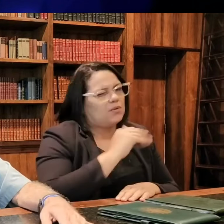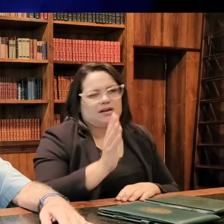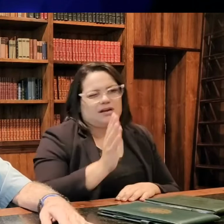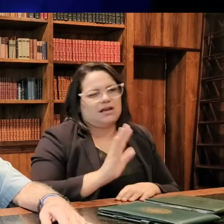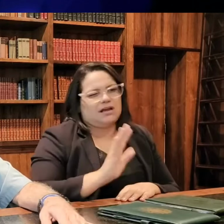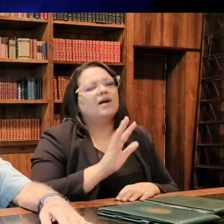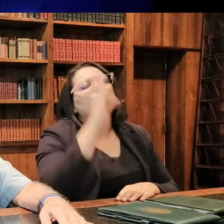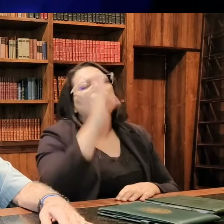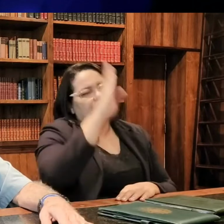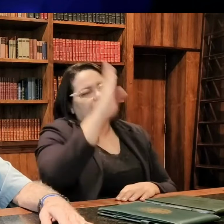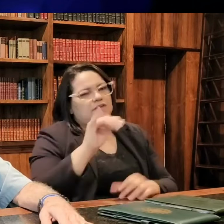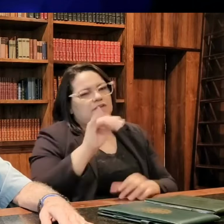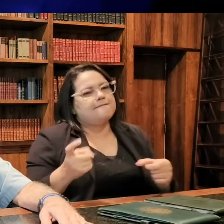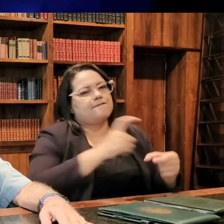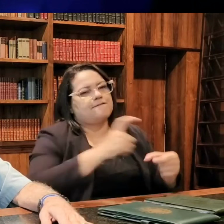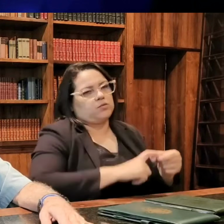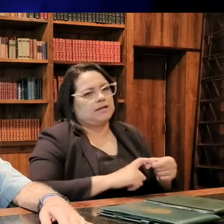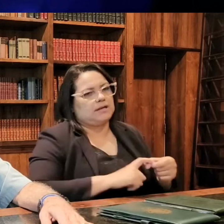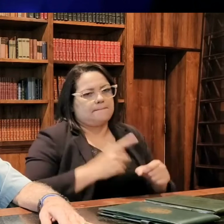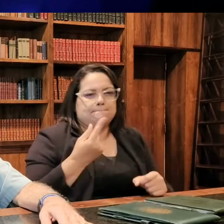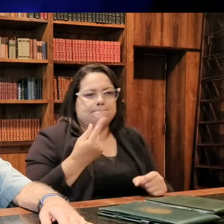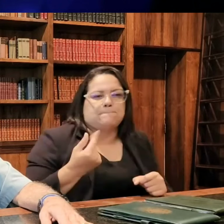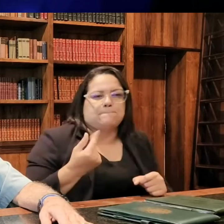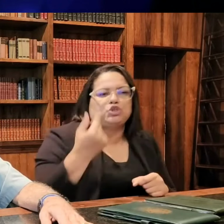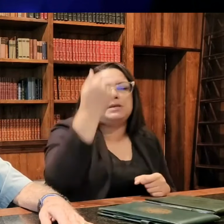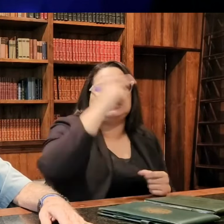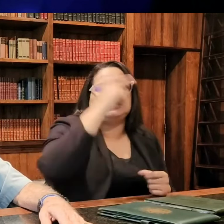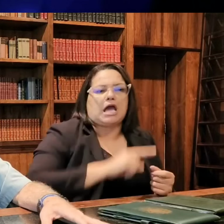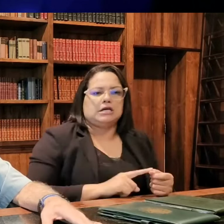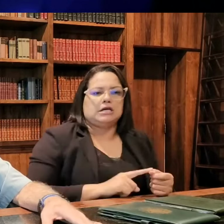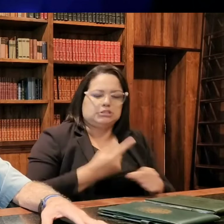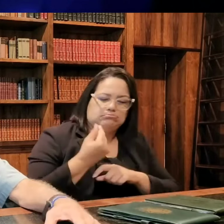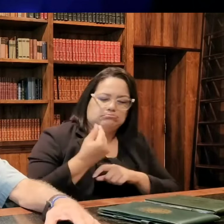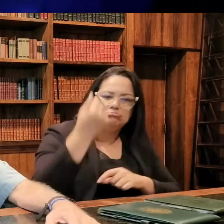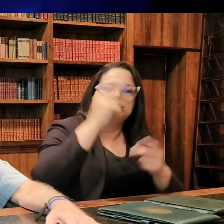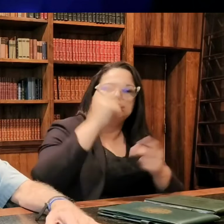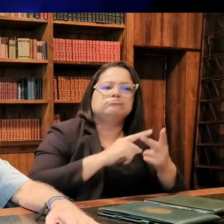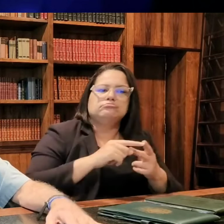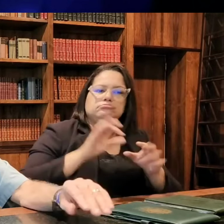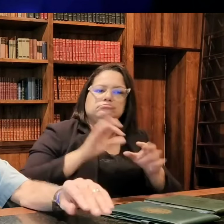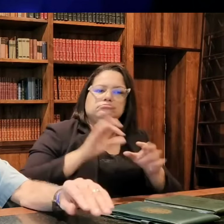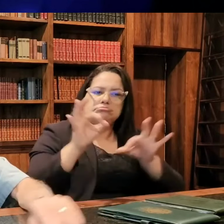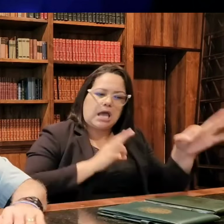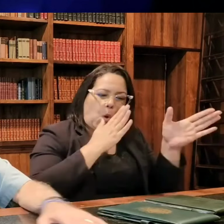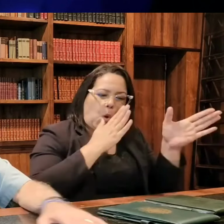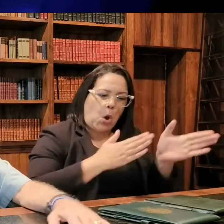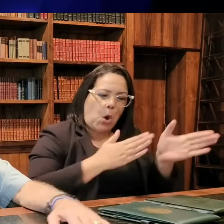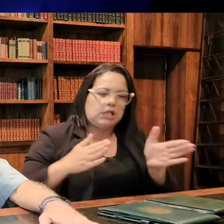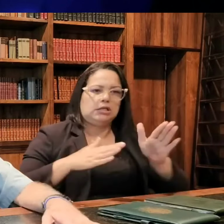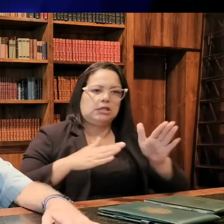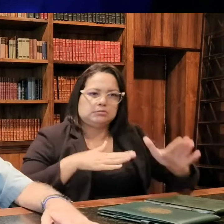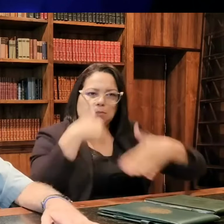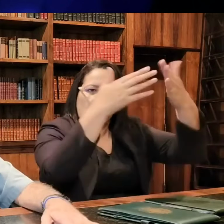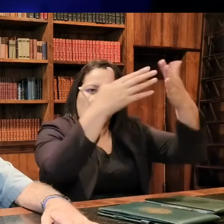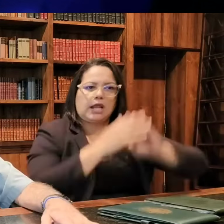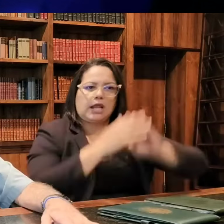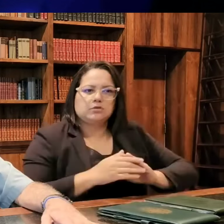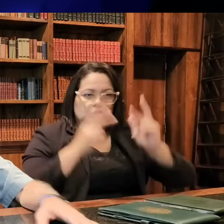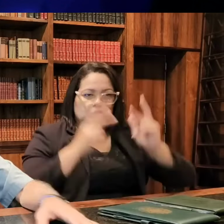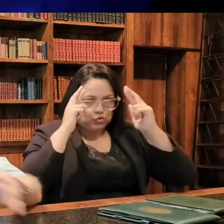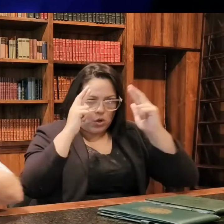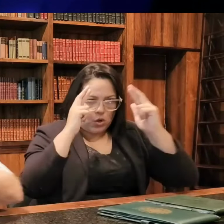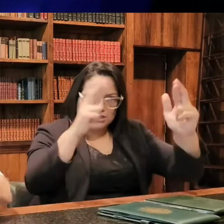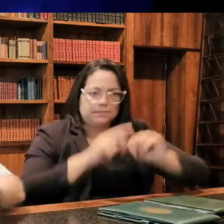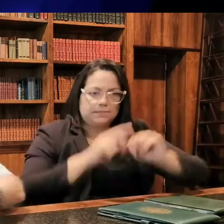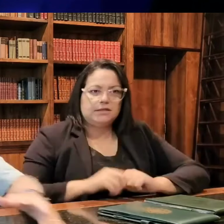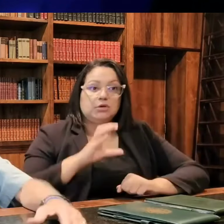poderia, como um bom gestor, talvez tenha pecado em algum momento, mas eu